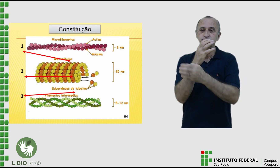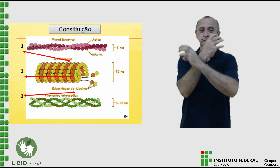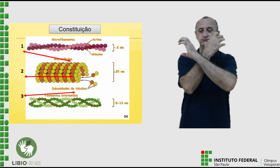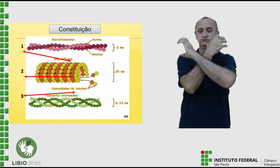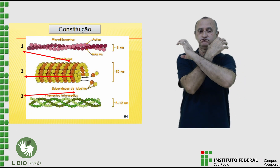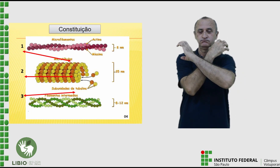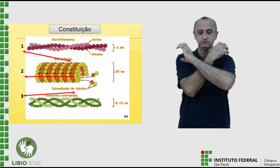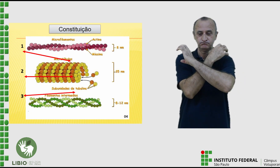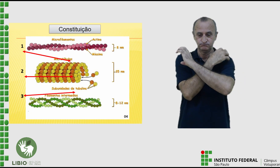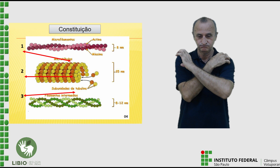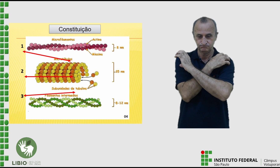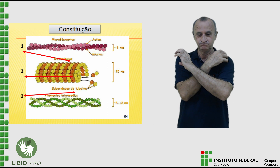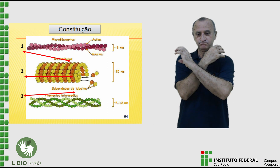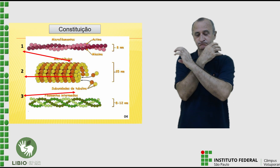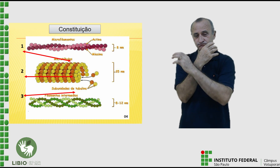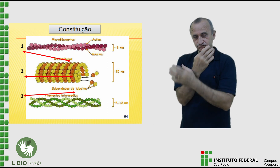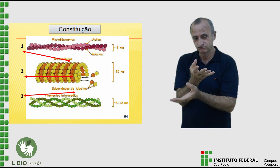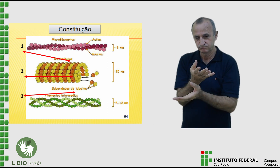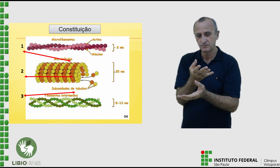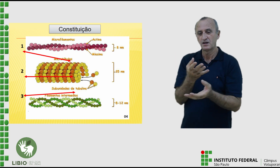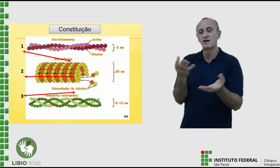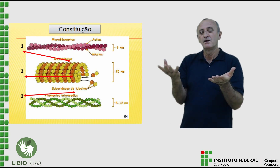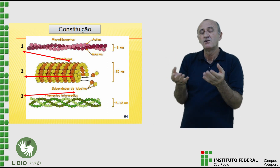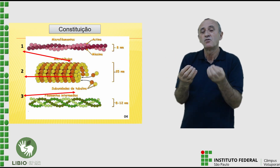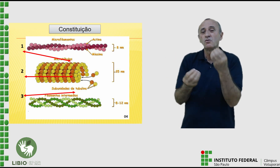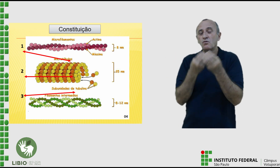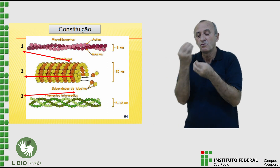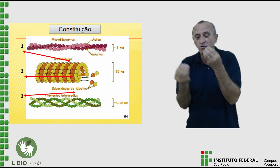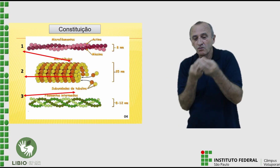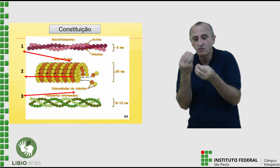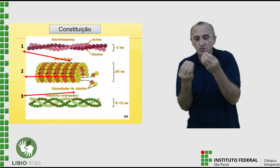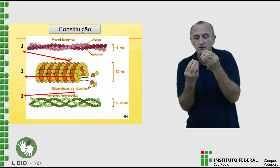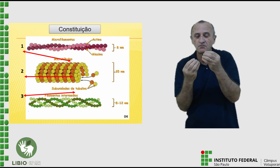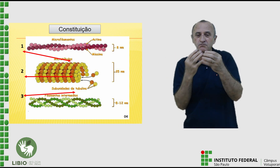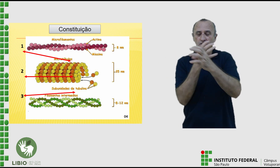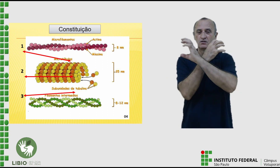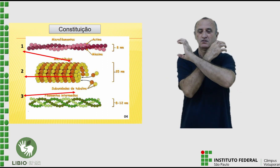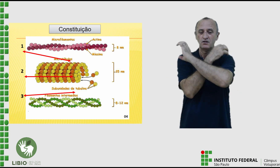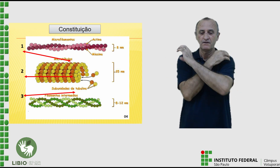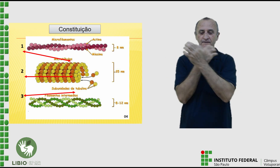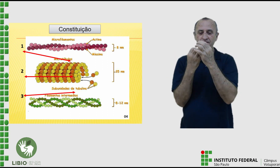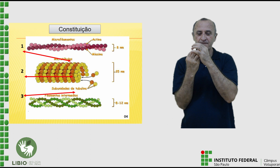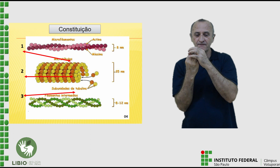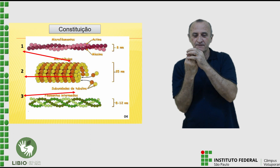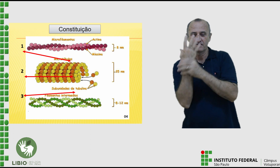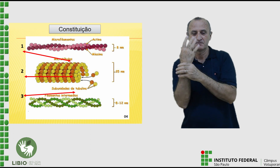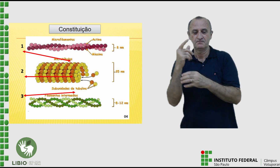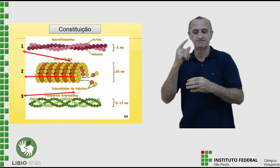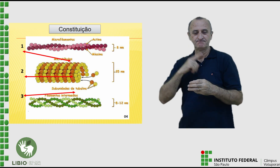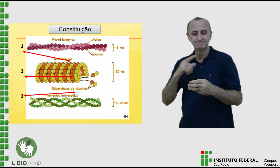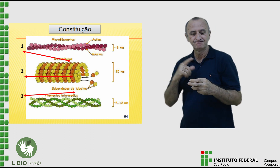Veja aqui, constituição. Então, quanto à constituição,